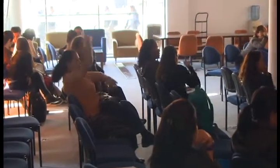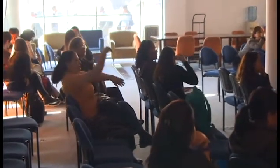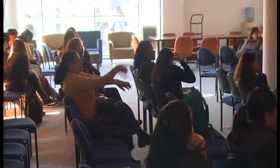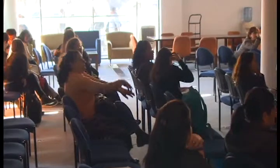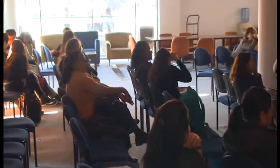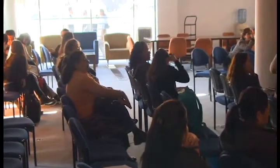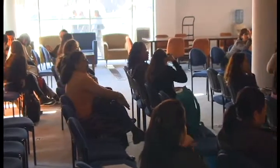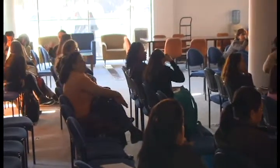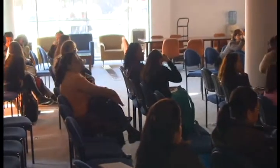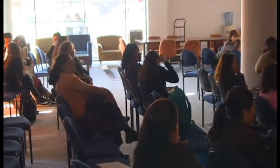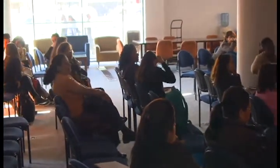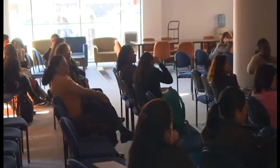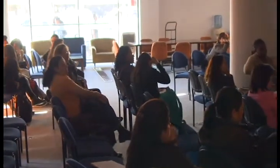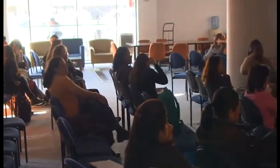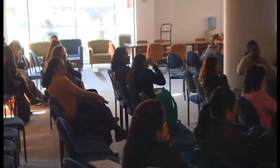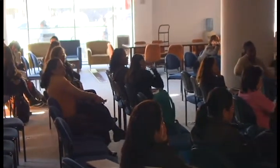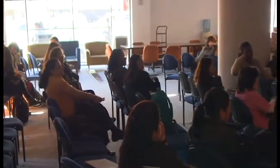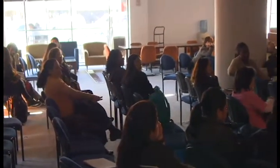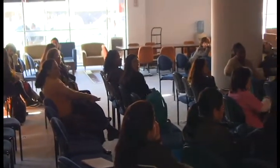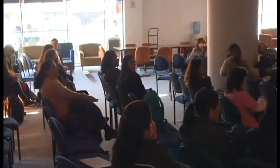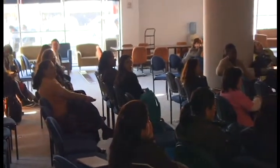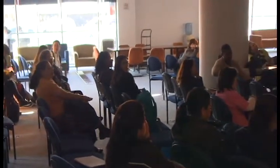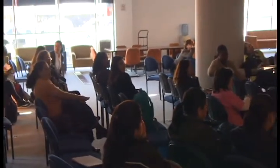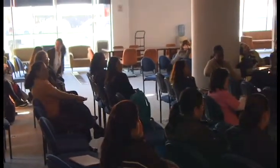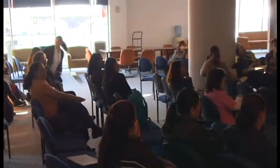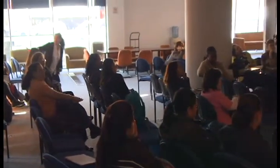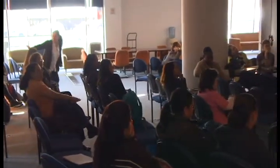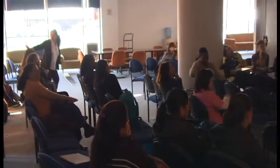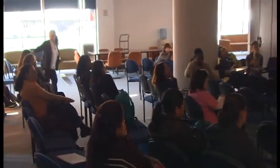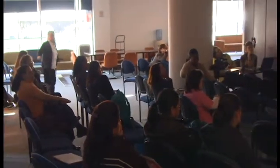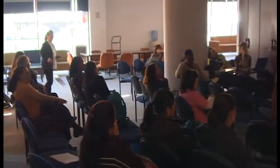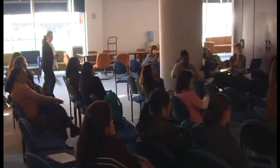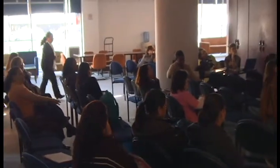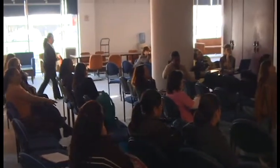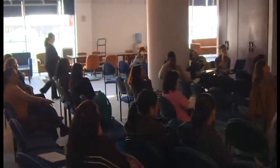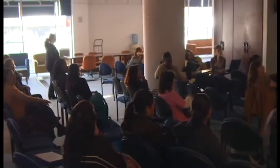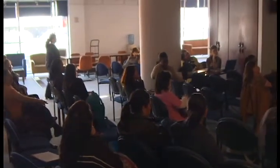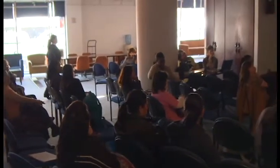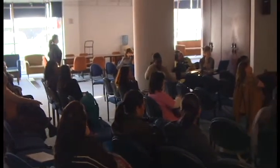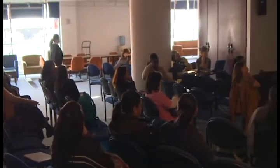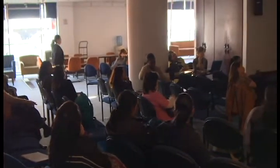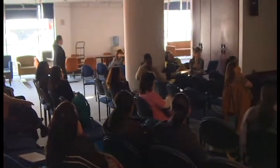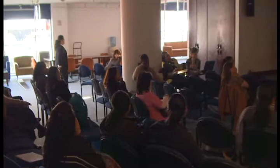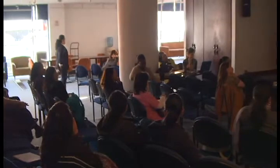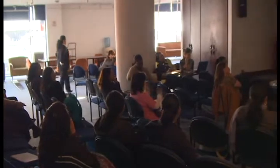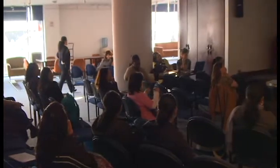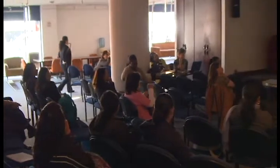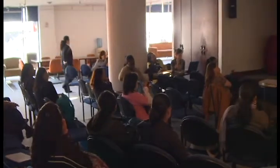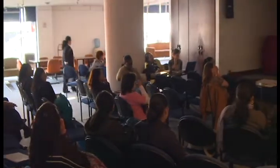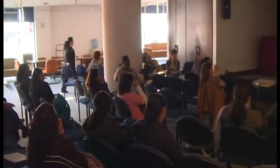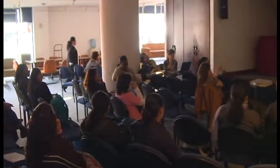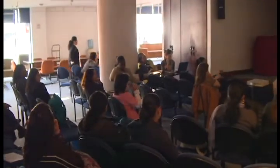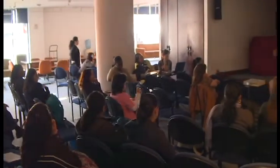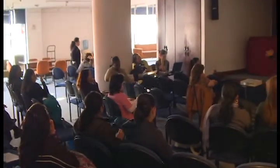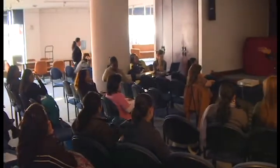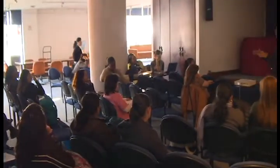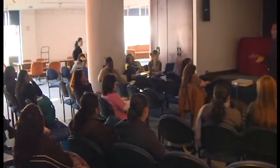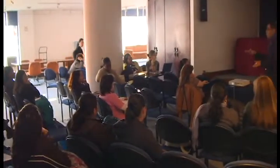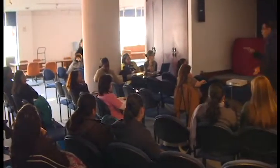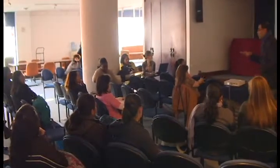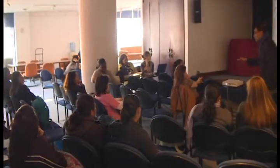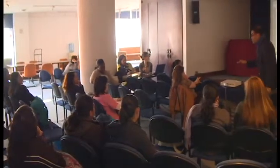a vencer el tabú de que el trabajo con las personas con discapacidad es un trabajo